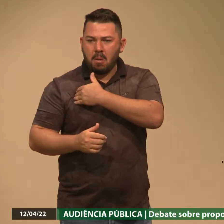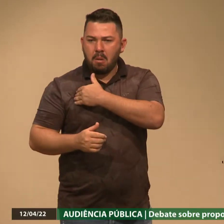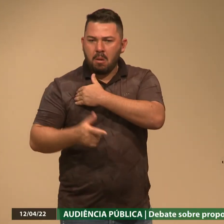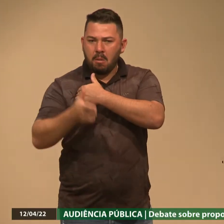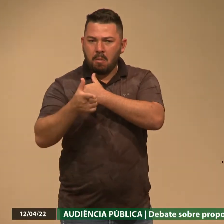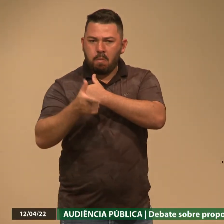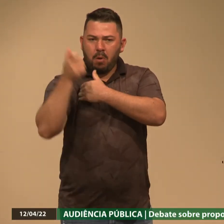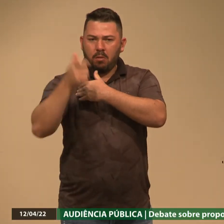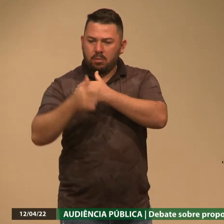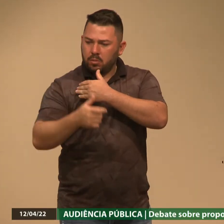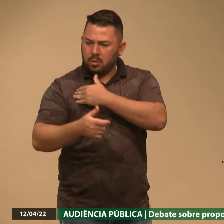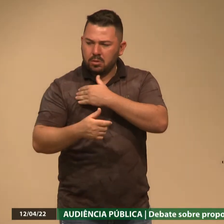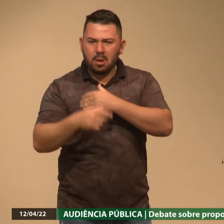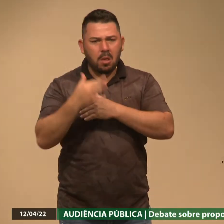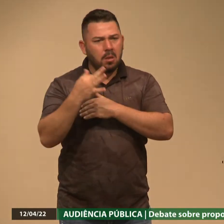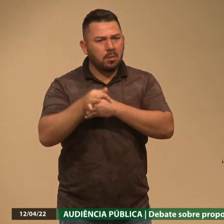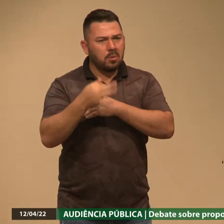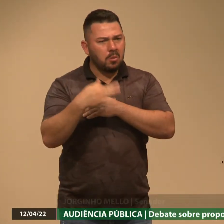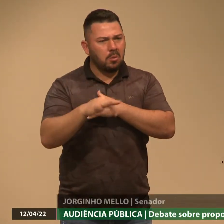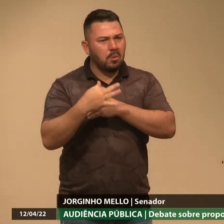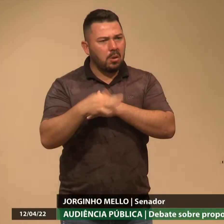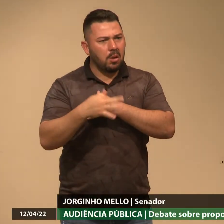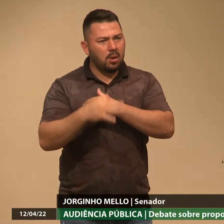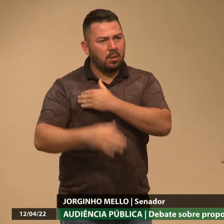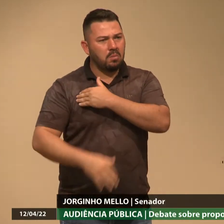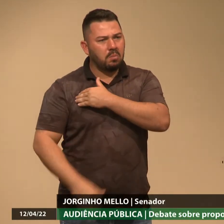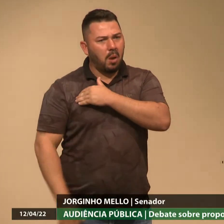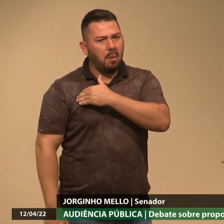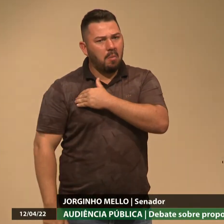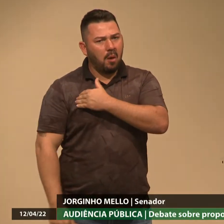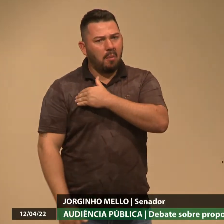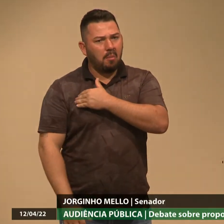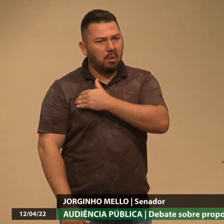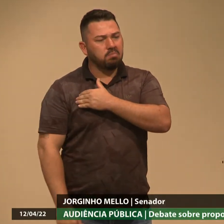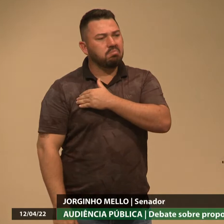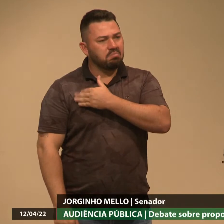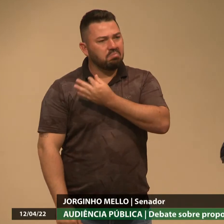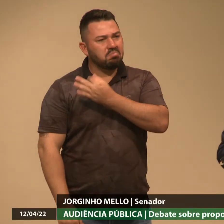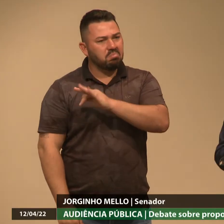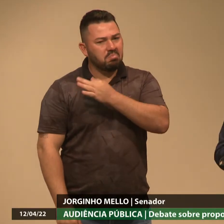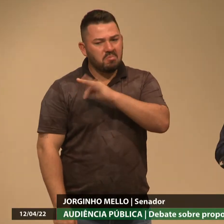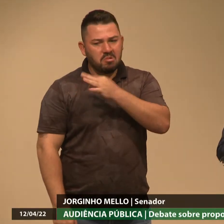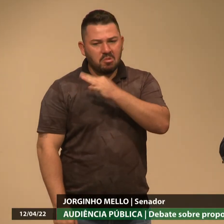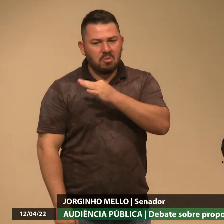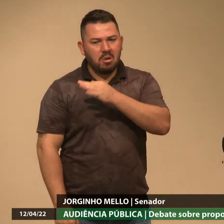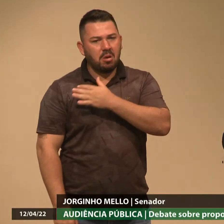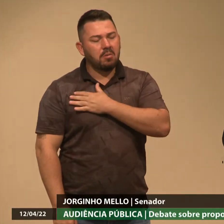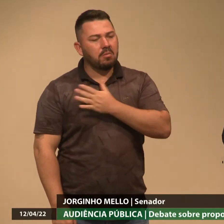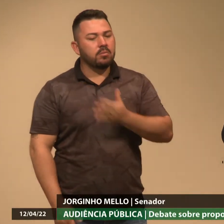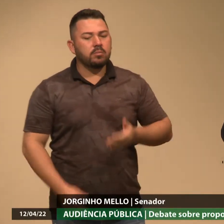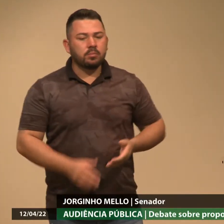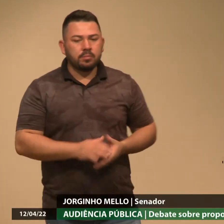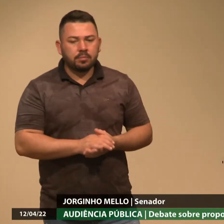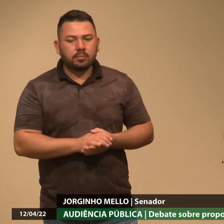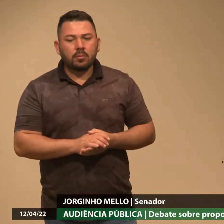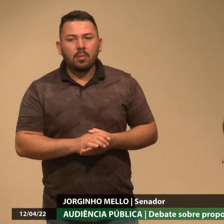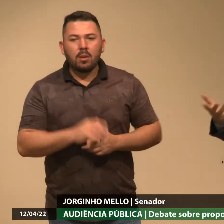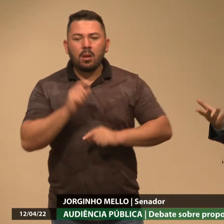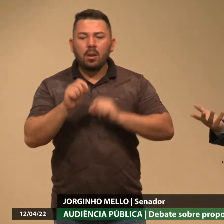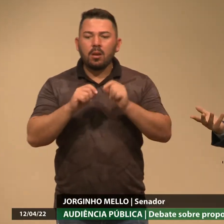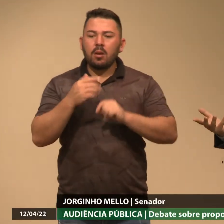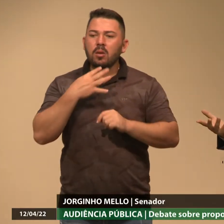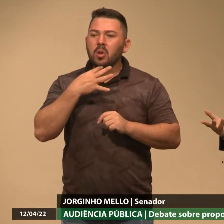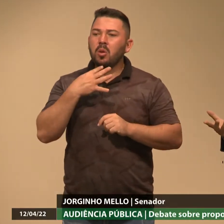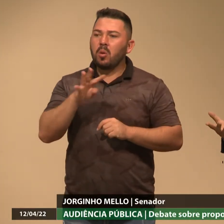doeu de noite quando eu cheguei em casa deu uns coisinho assim no perto do ombro Então quem não